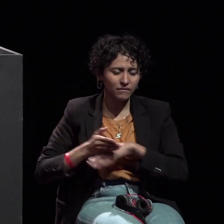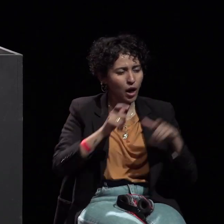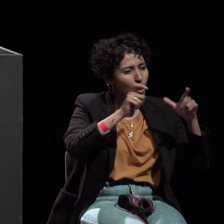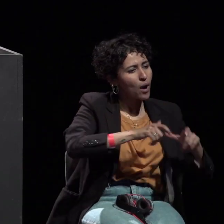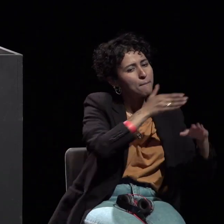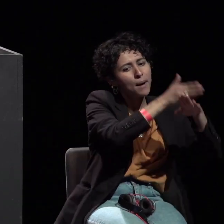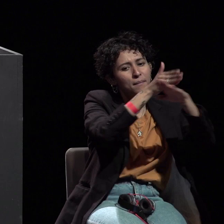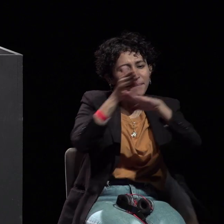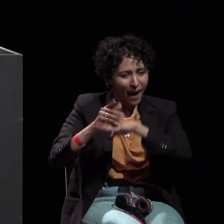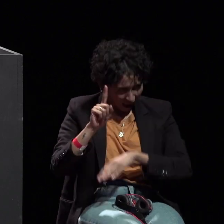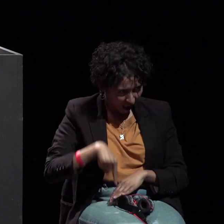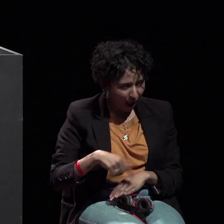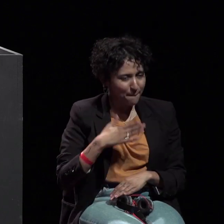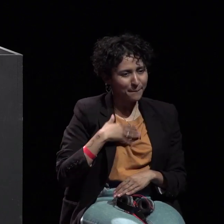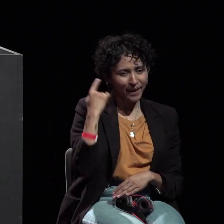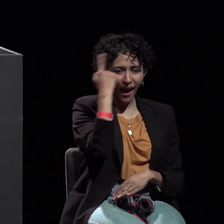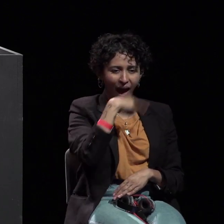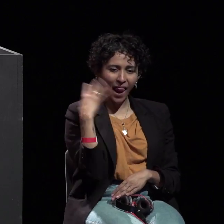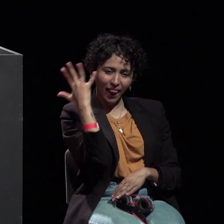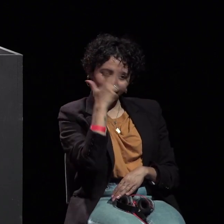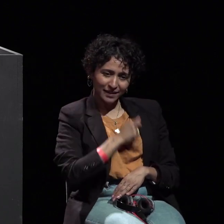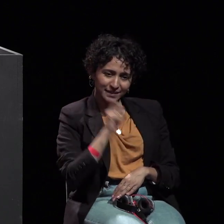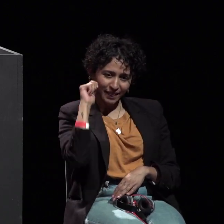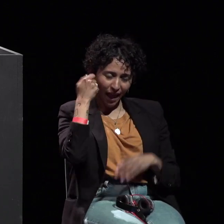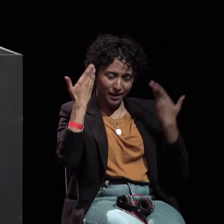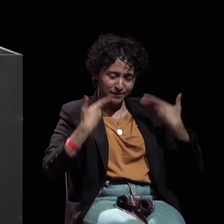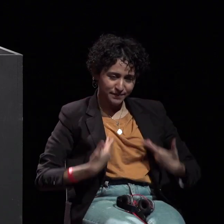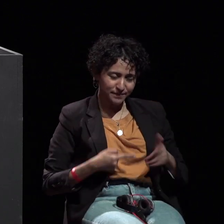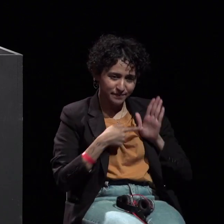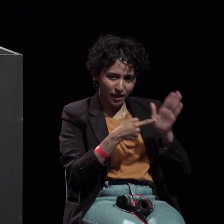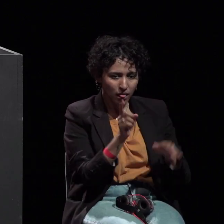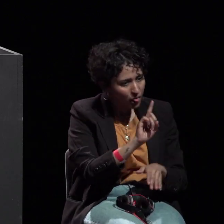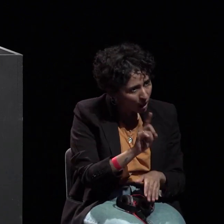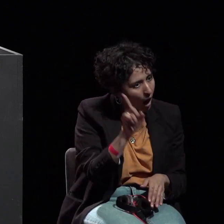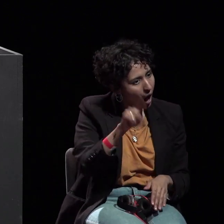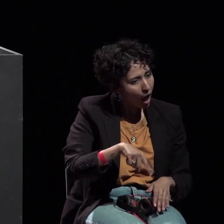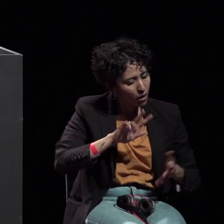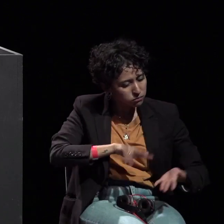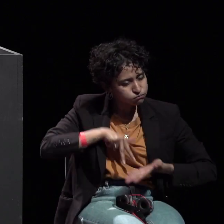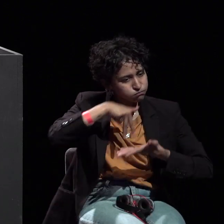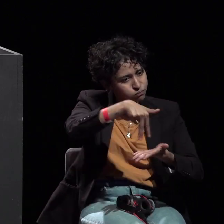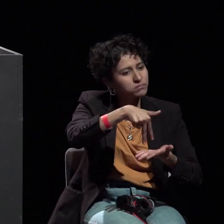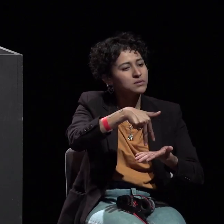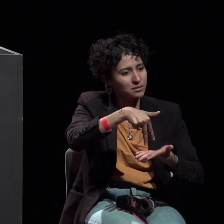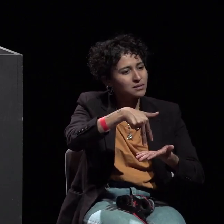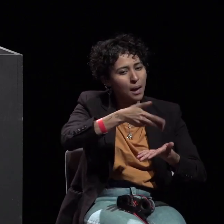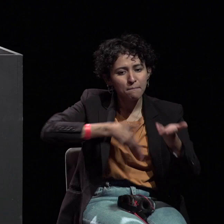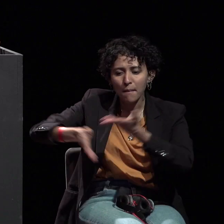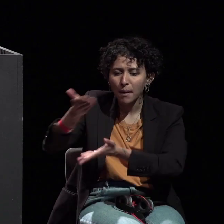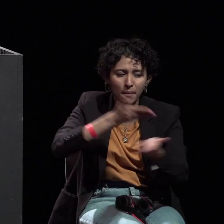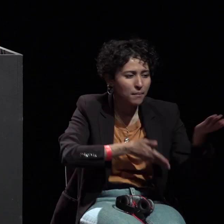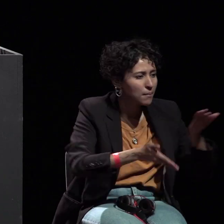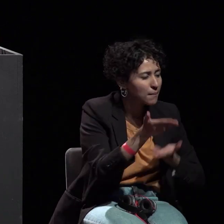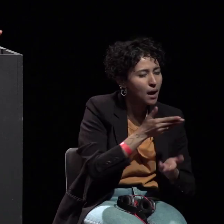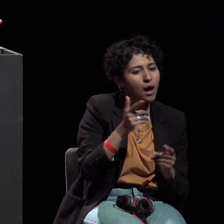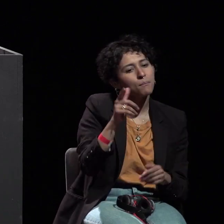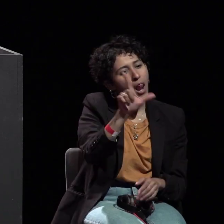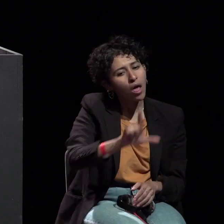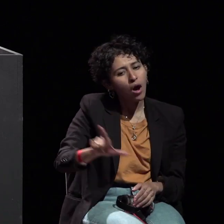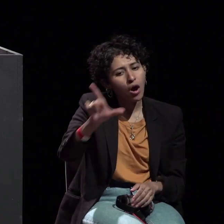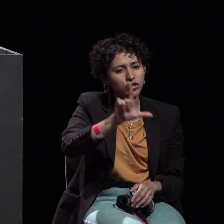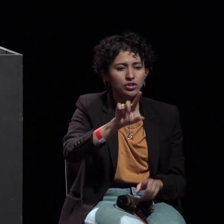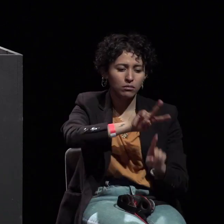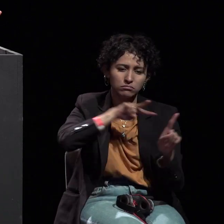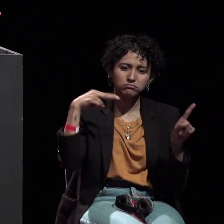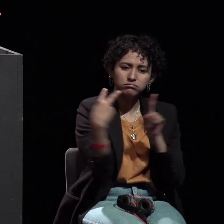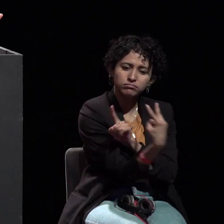preta linda apareça, a gente está dizendo é preciso que a partilha do poder se dê a partir de uma outra lógica do olhar.